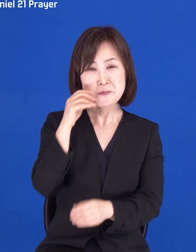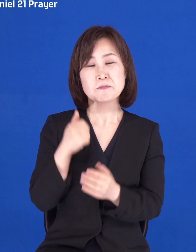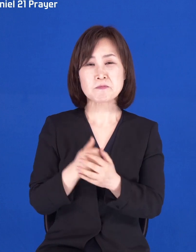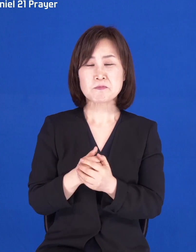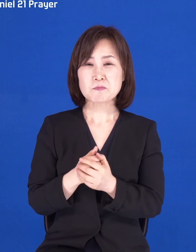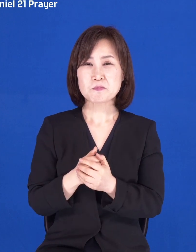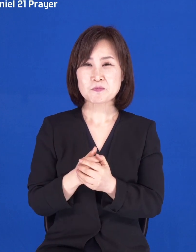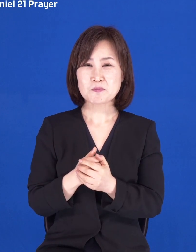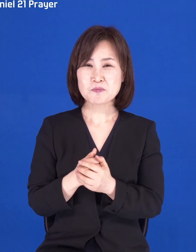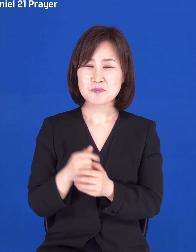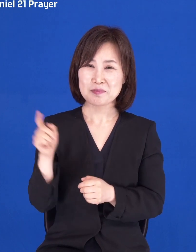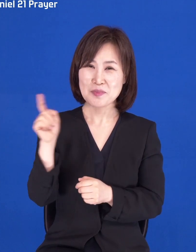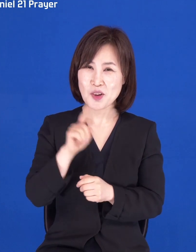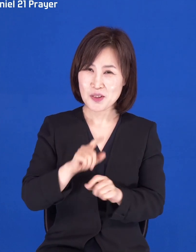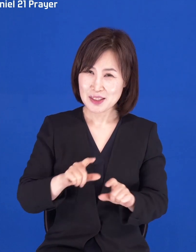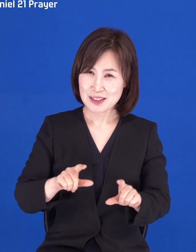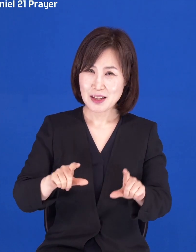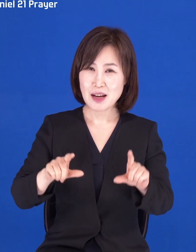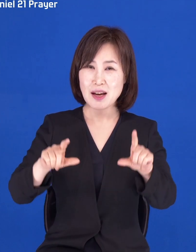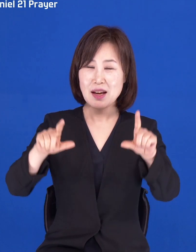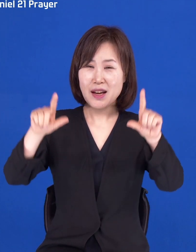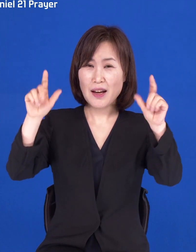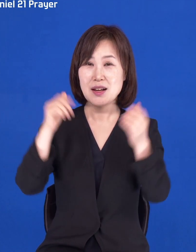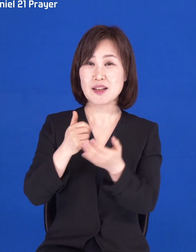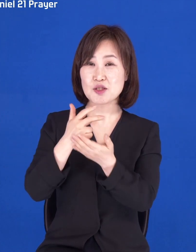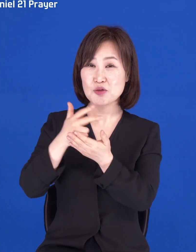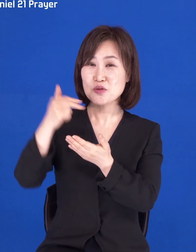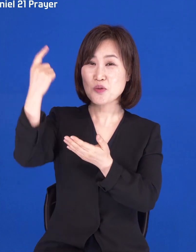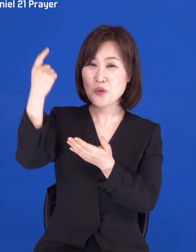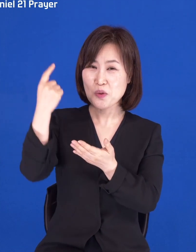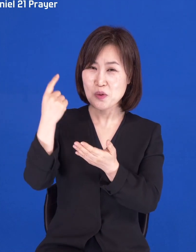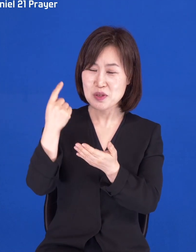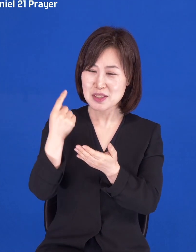어느 날에 주